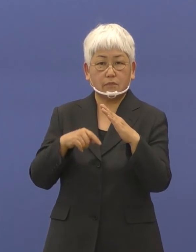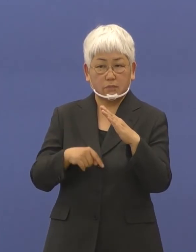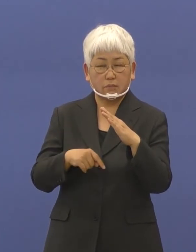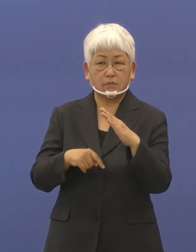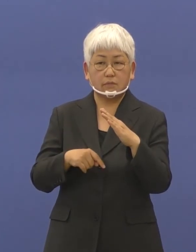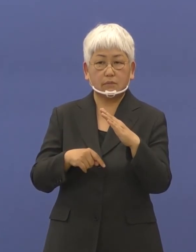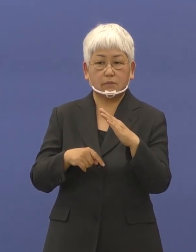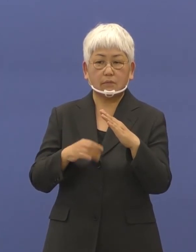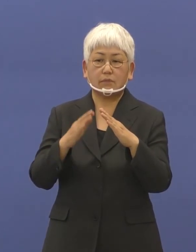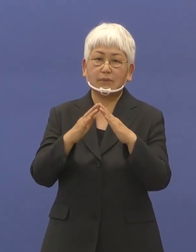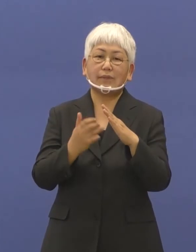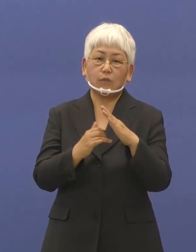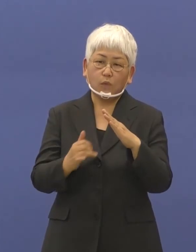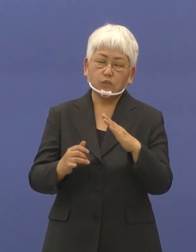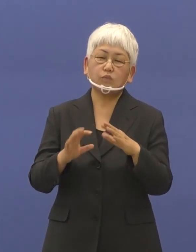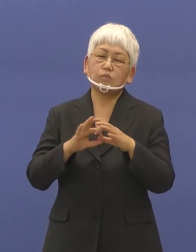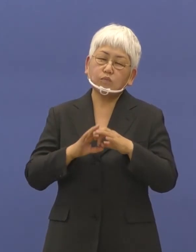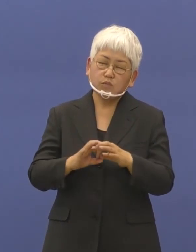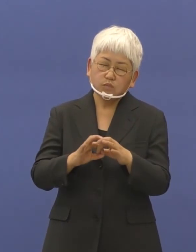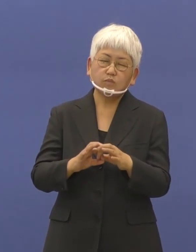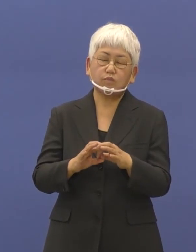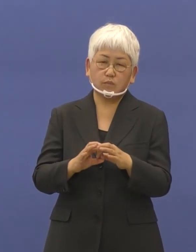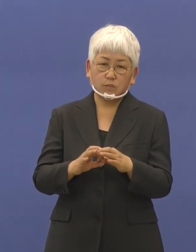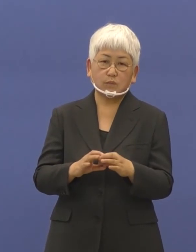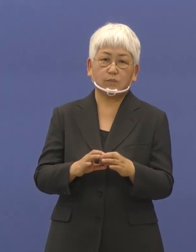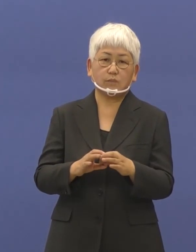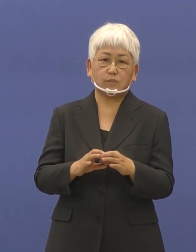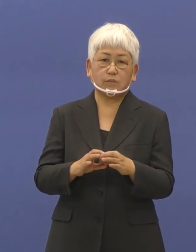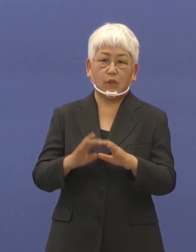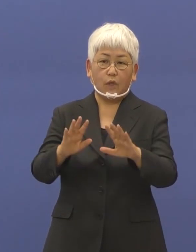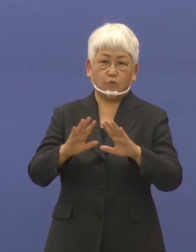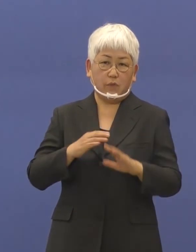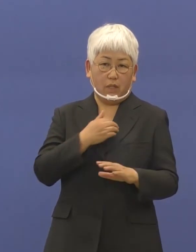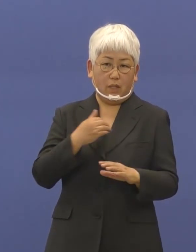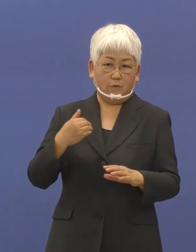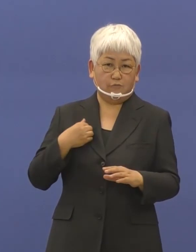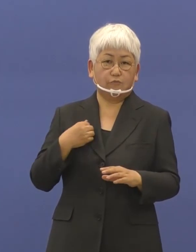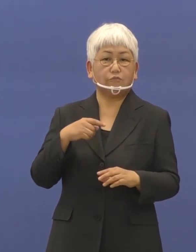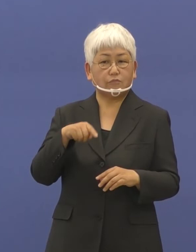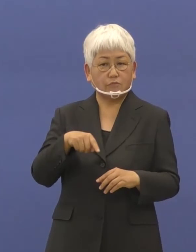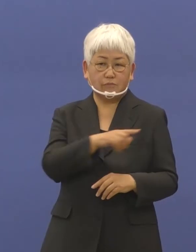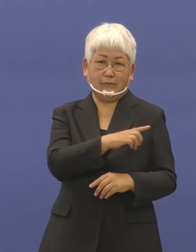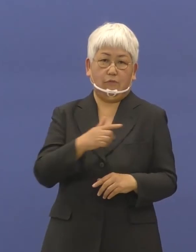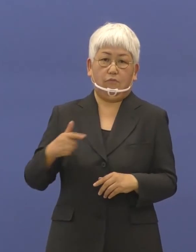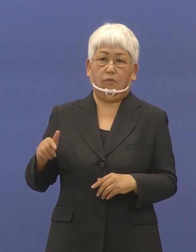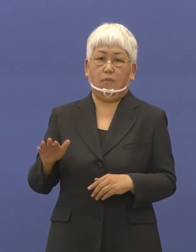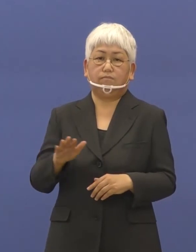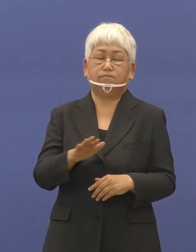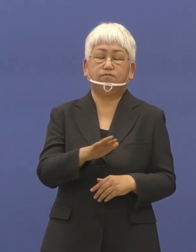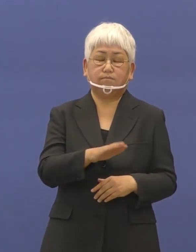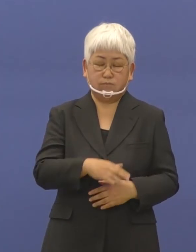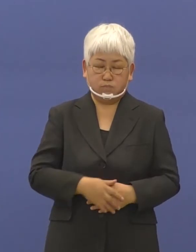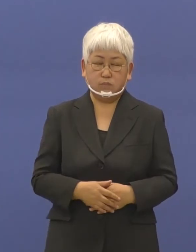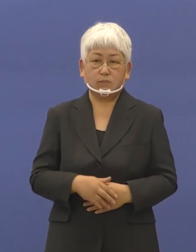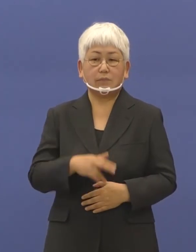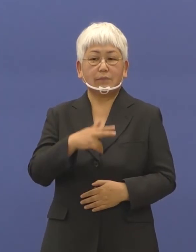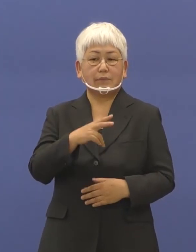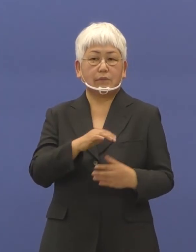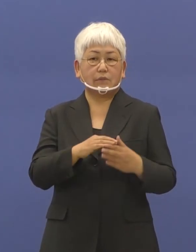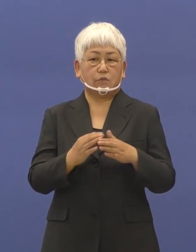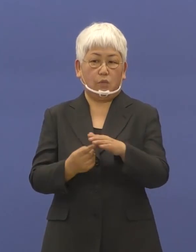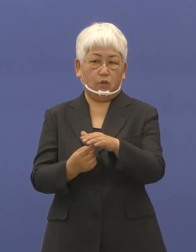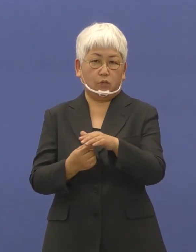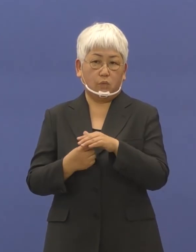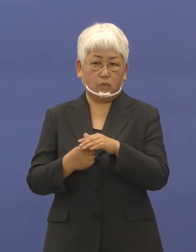ス、家族だからやれる権限、市町村のこの事務事業の場